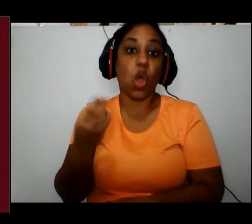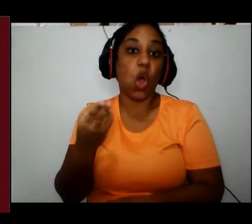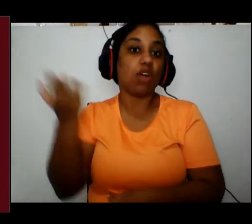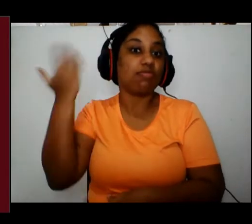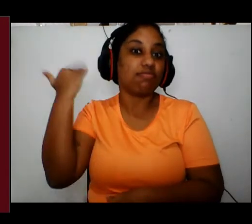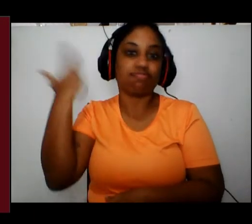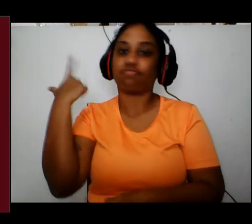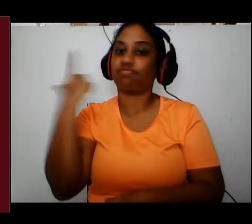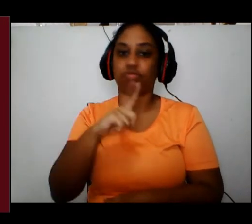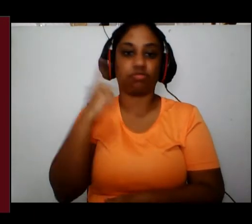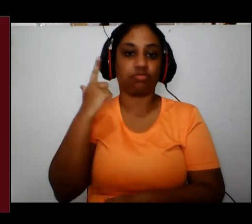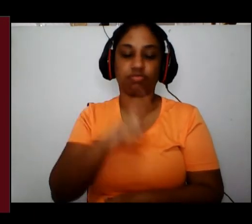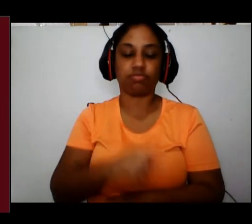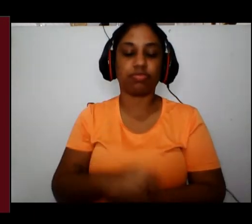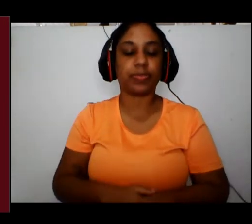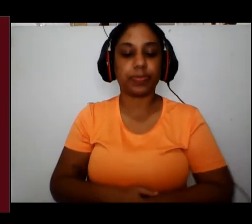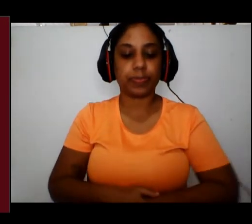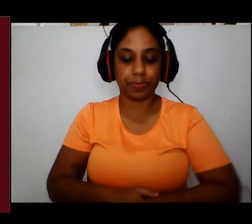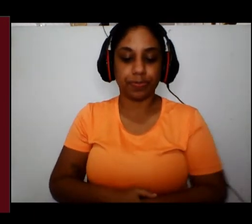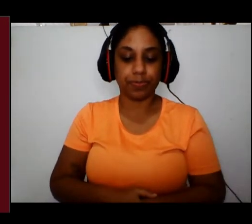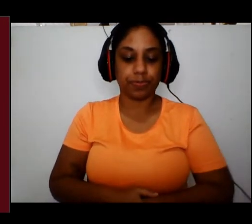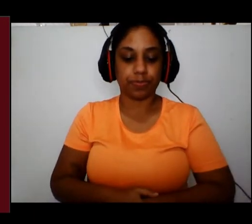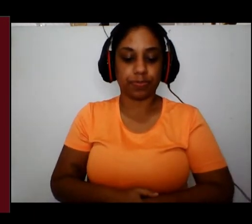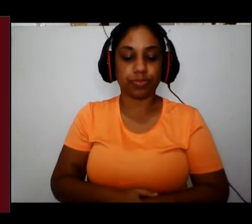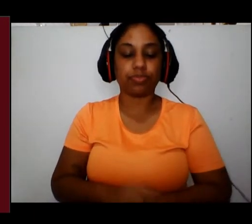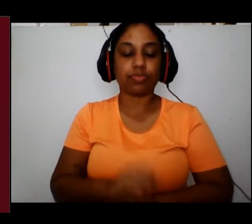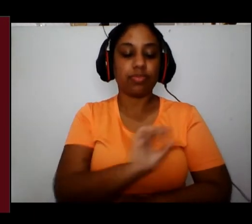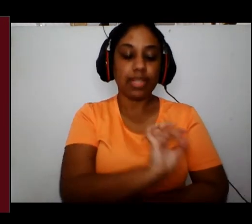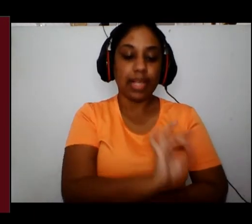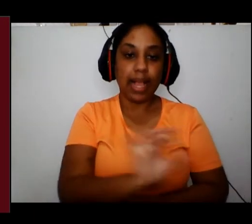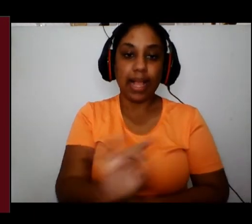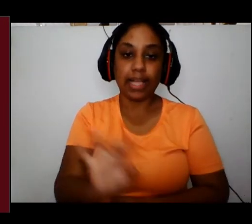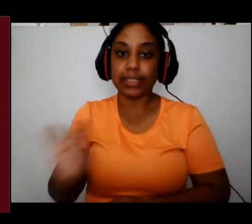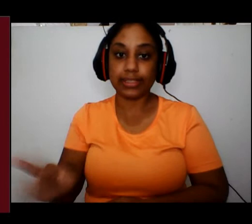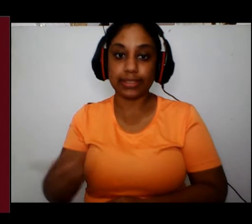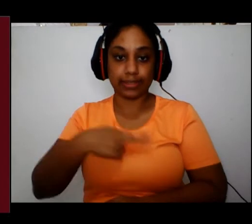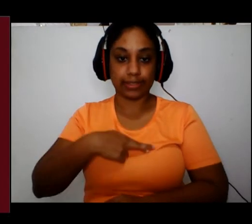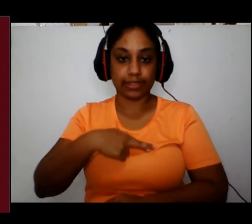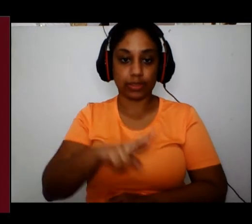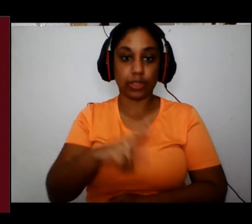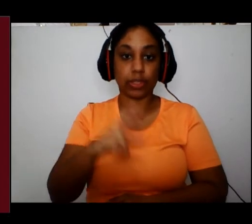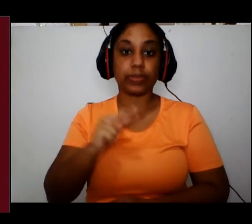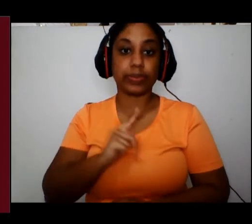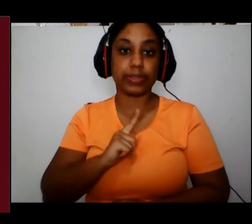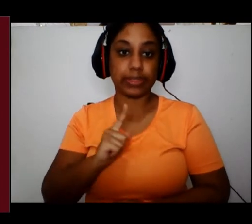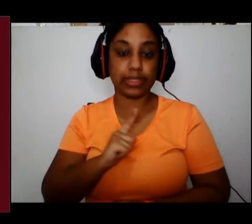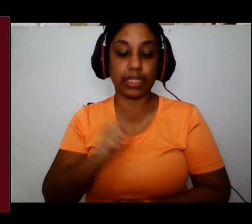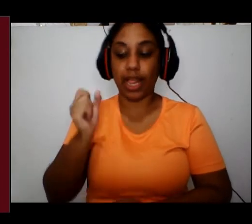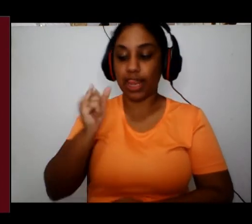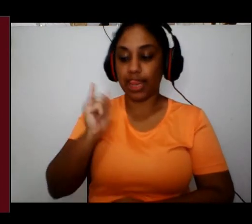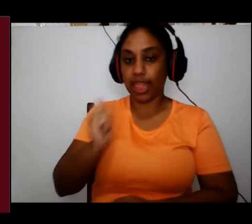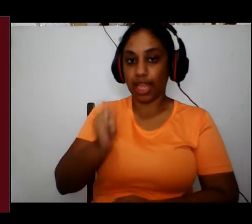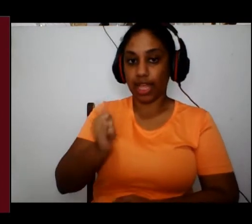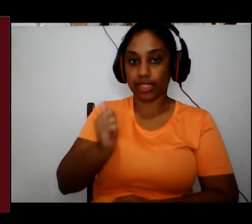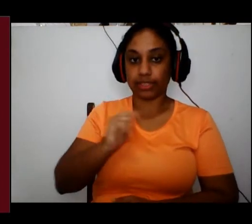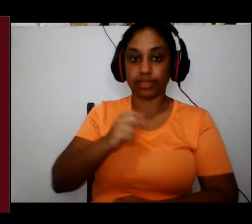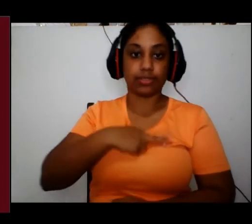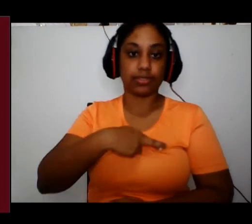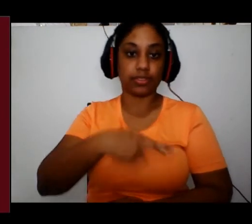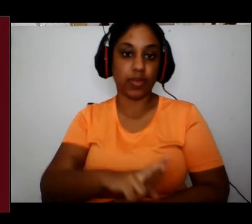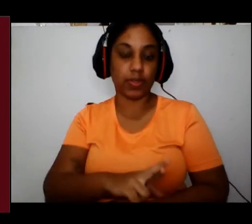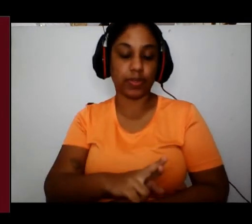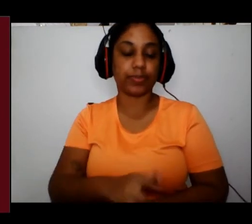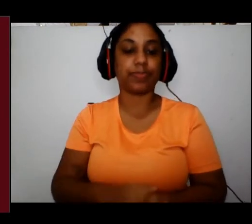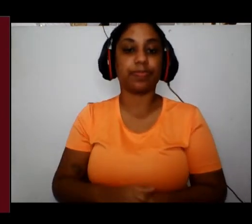a religião de um determinado povo. Cada religião tem suas narrativas religiosas. A religião